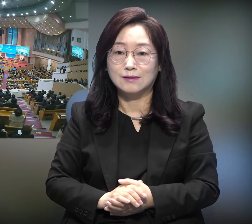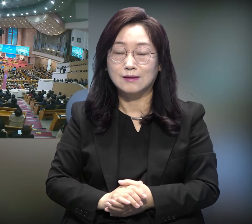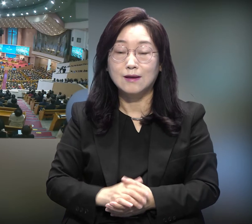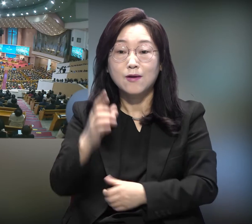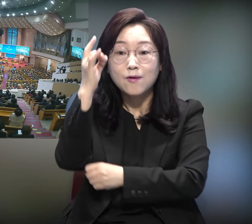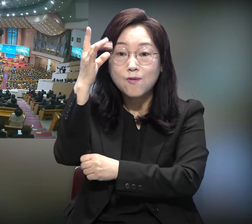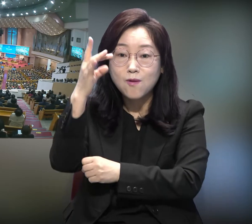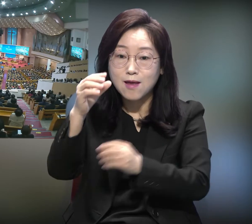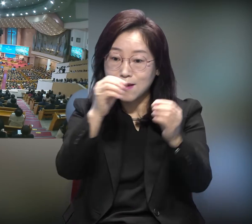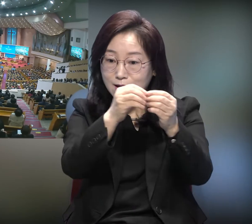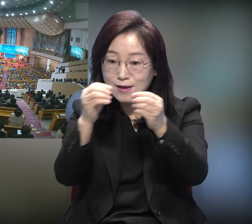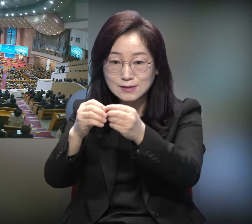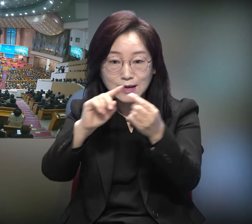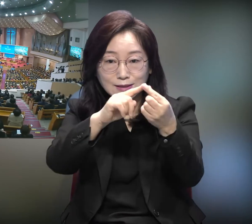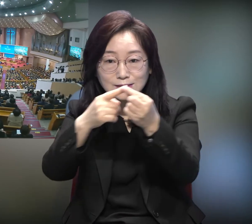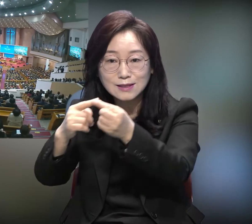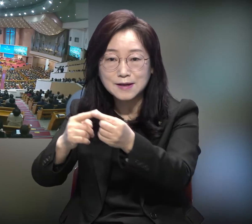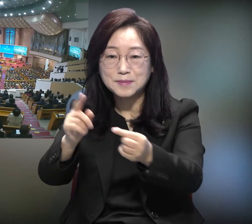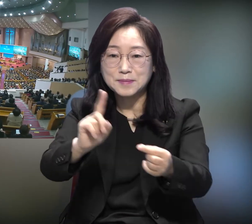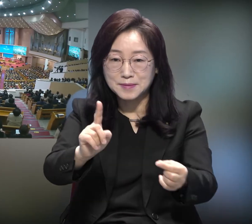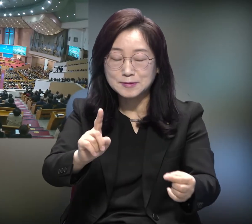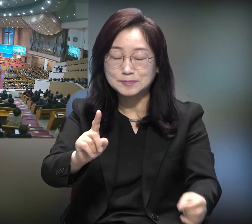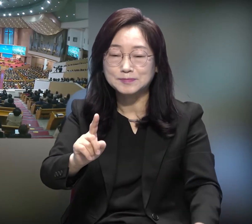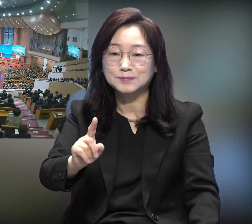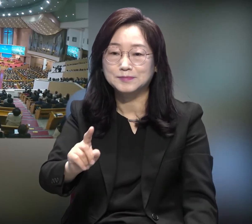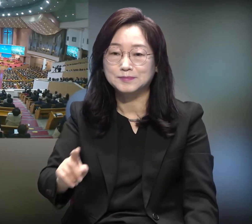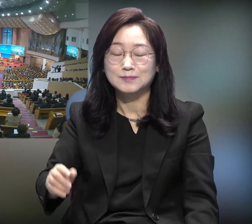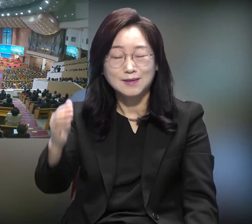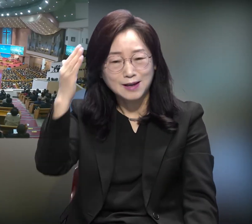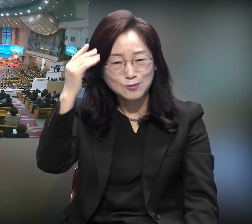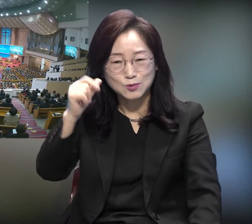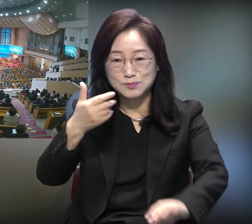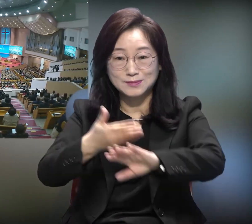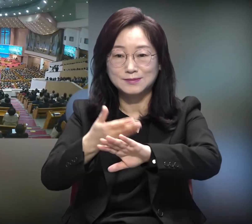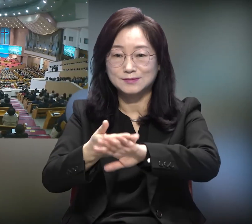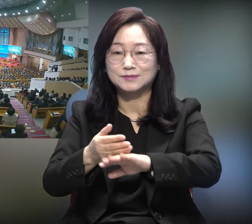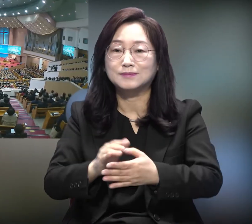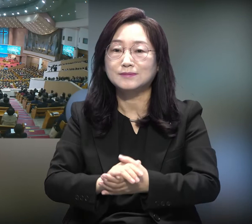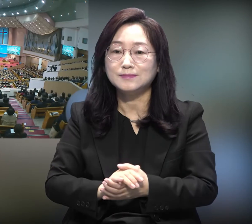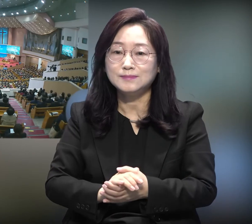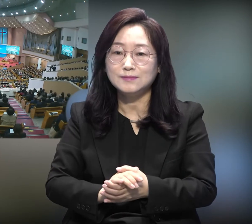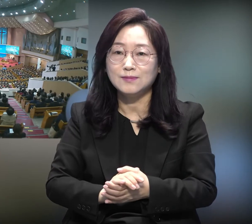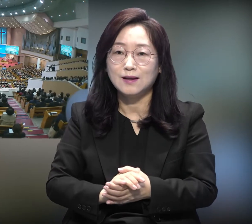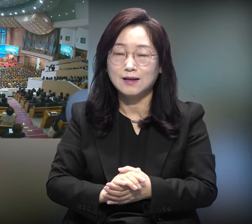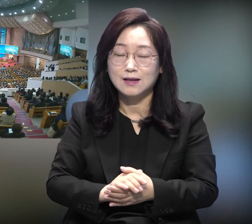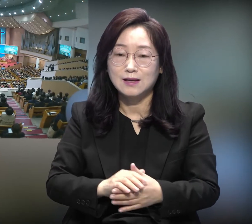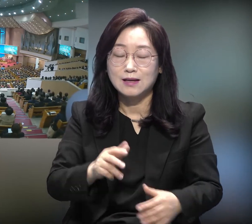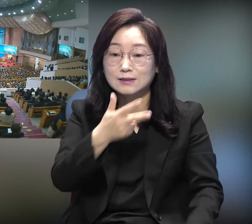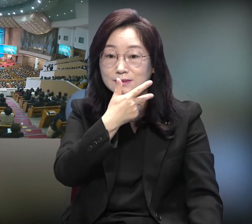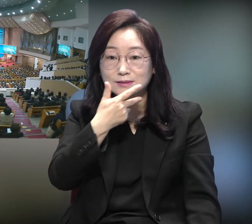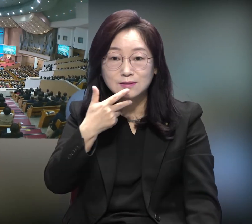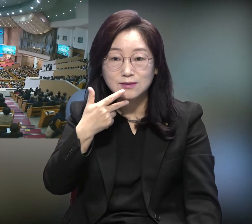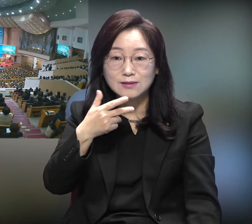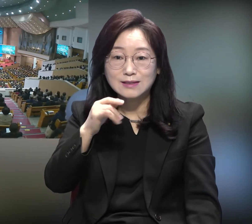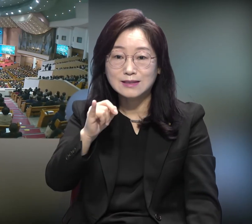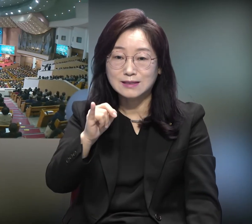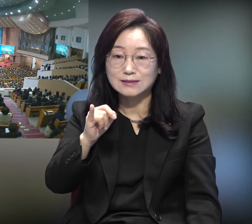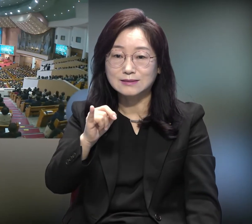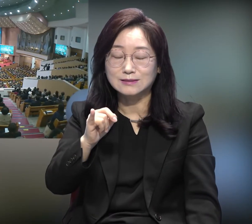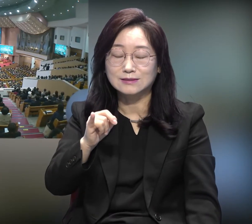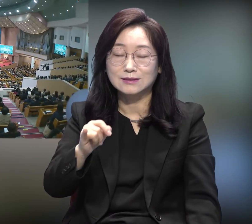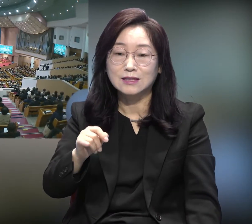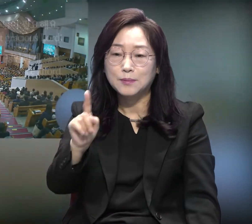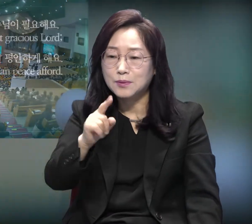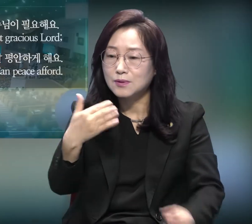원래 가사가 이렇게 되어 있습니다. 우리 찬송가는 번역이 좀 잘못됐는데요. I need every hour, most gracious